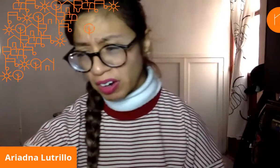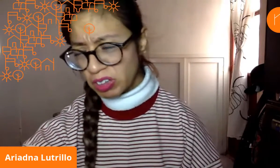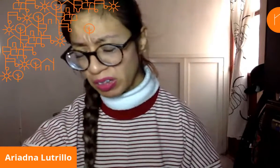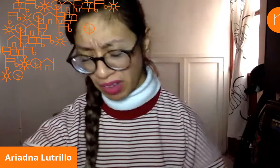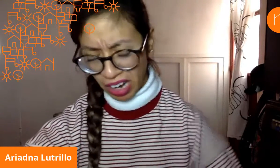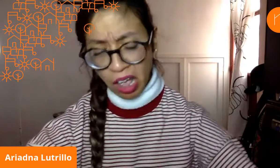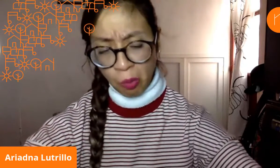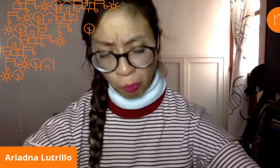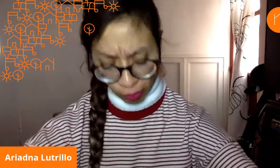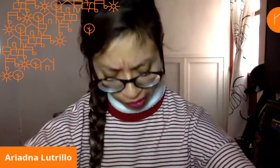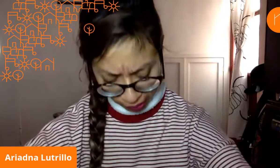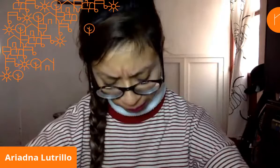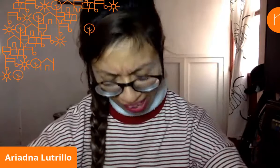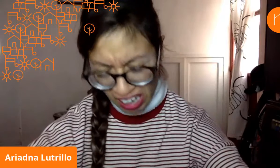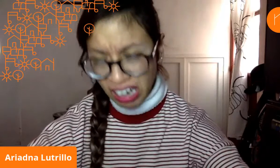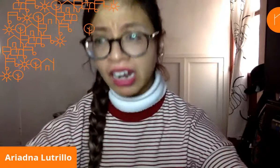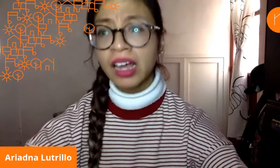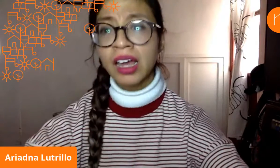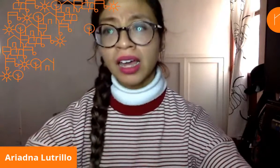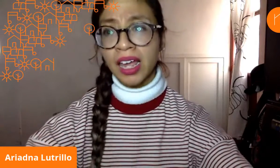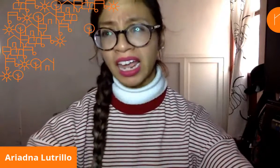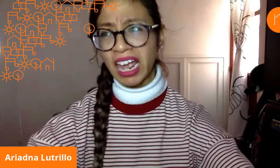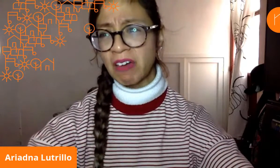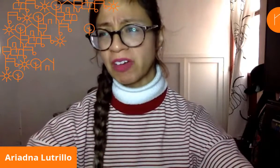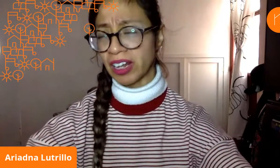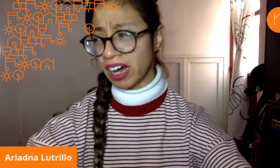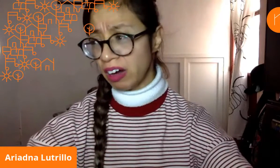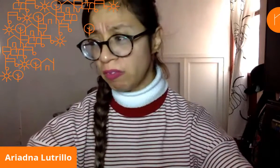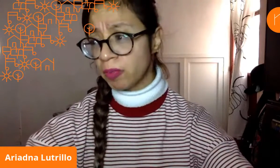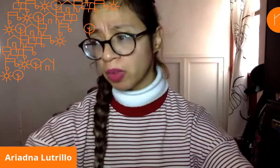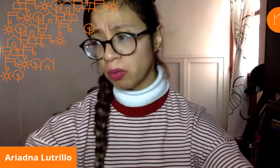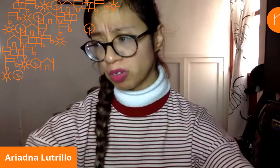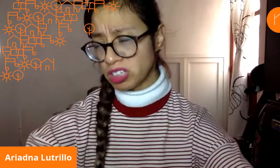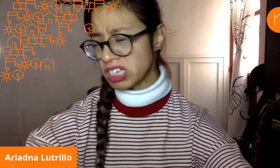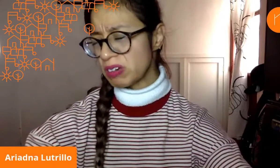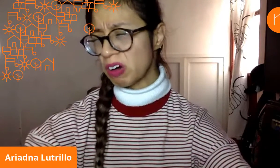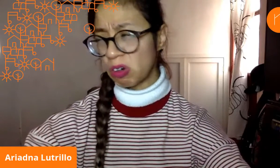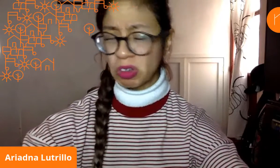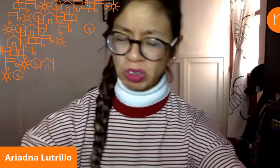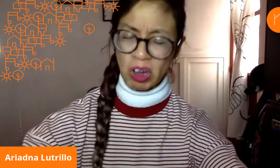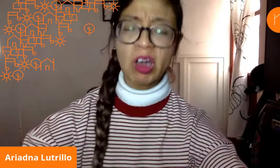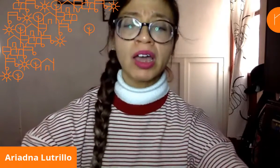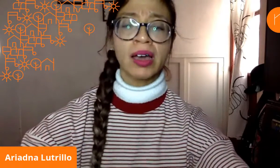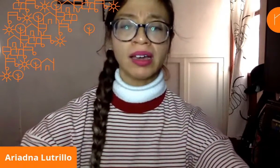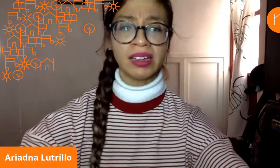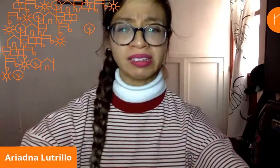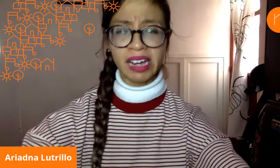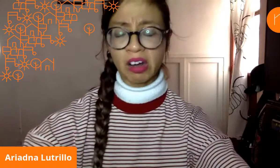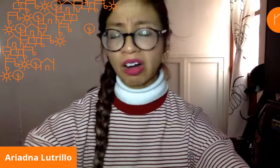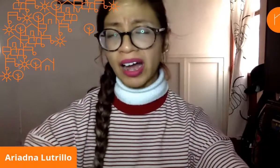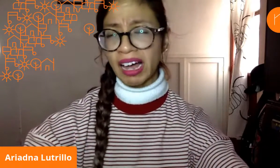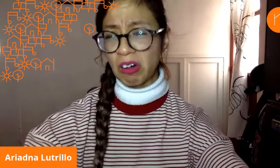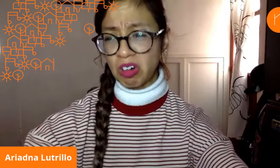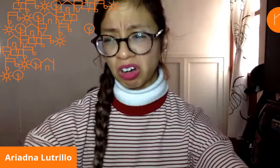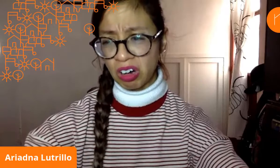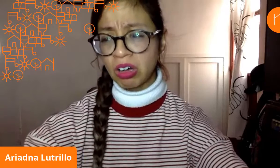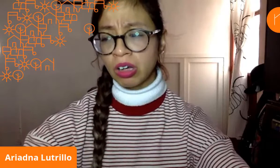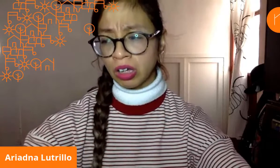manos también pueden hablar y me da muchísimo gusto estar con cada uno